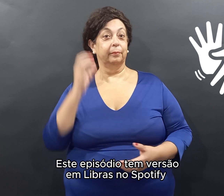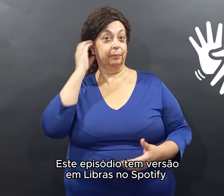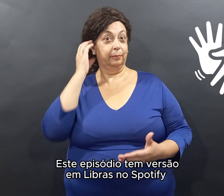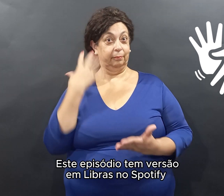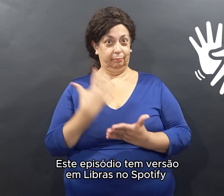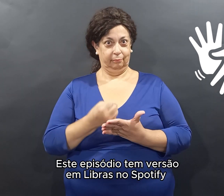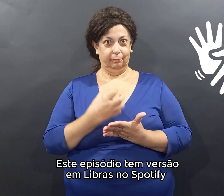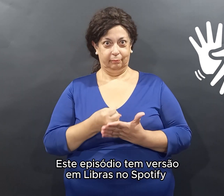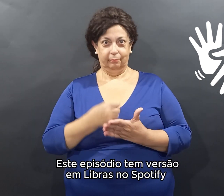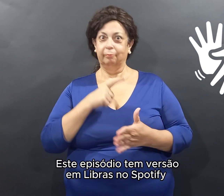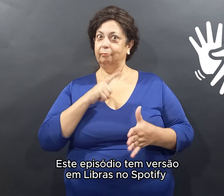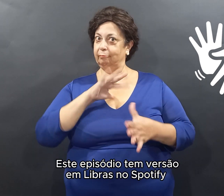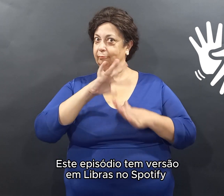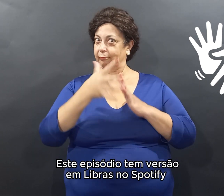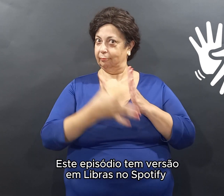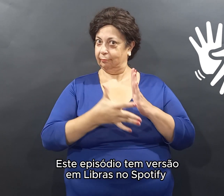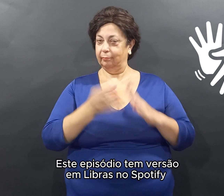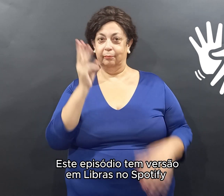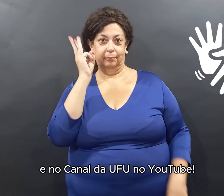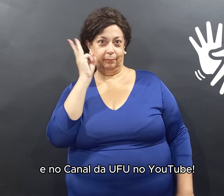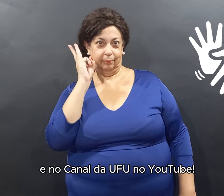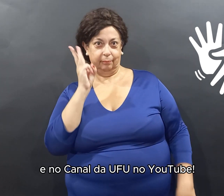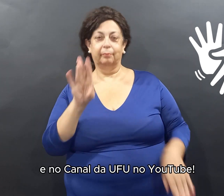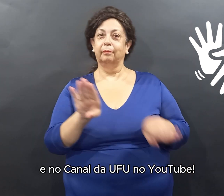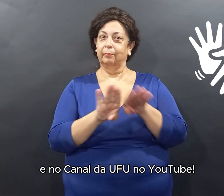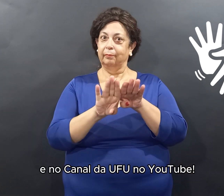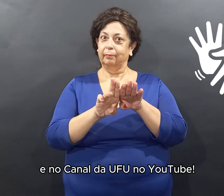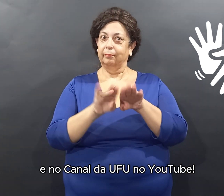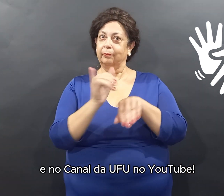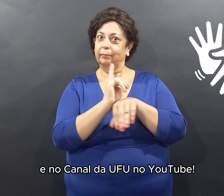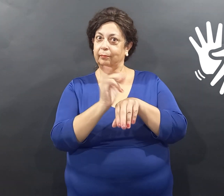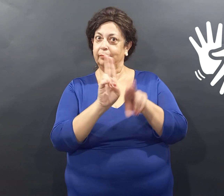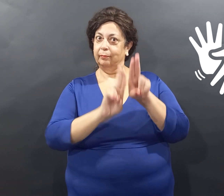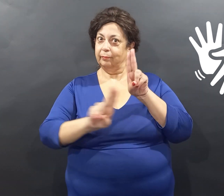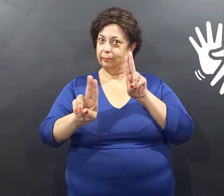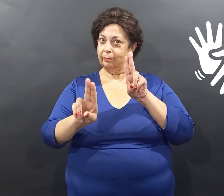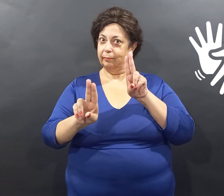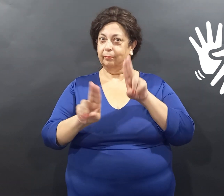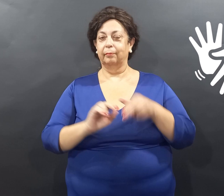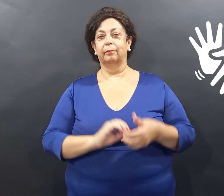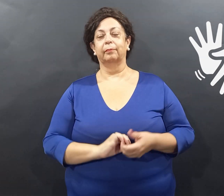Este episódio tem versão em Libras no Spotify e no canal da UFO no YouTube.